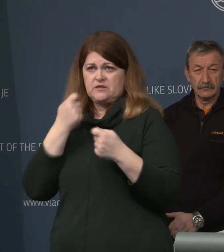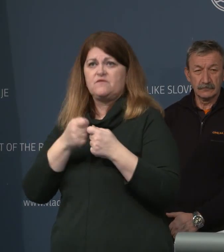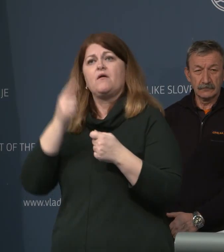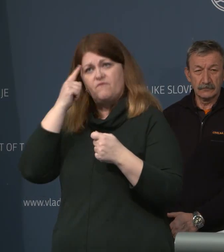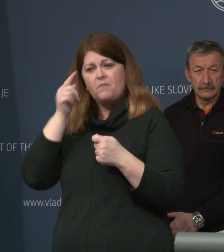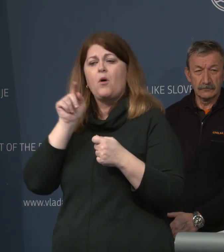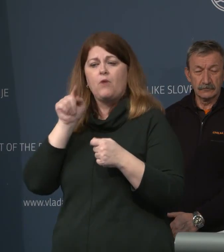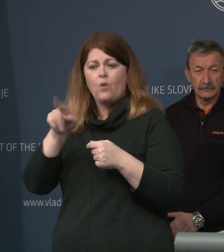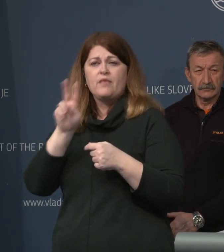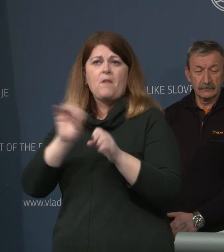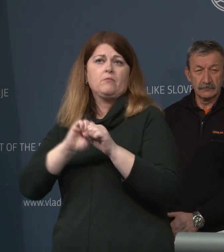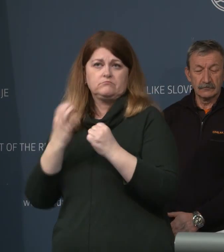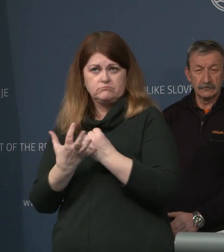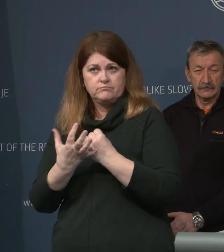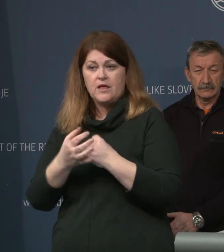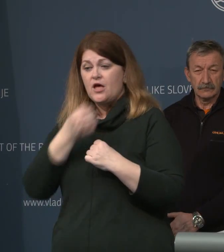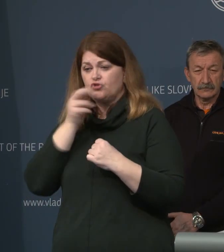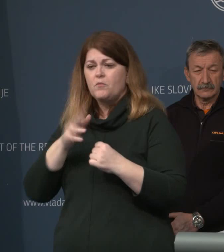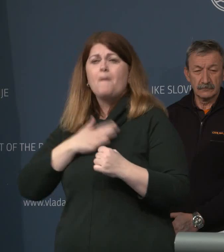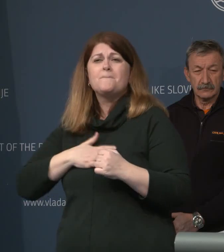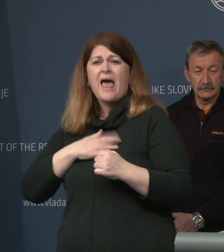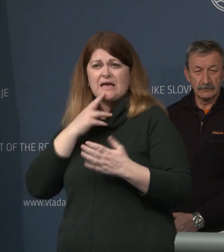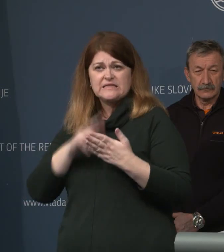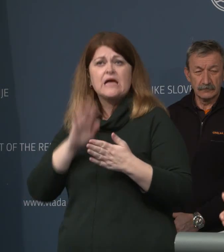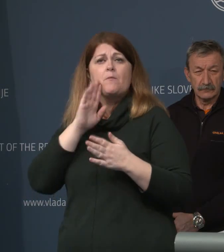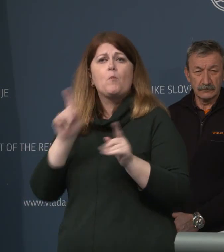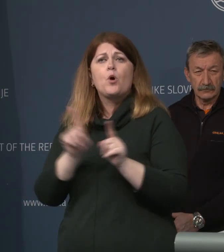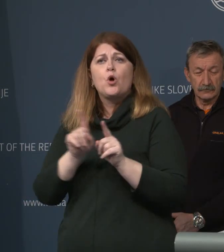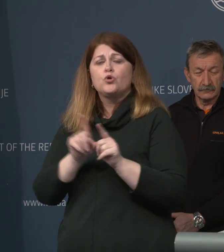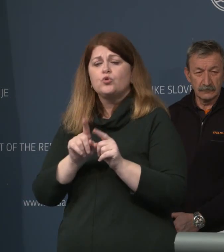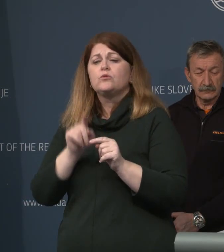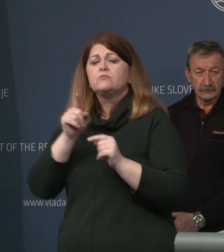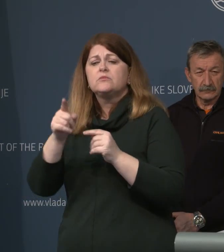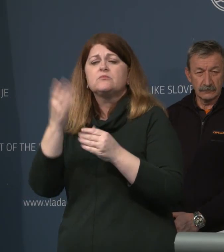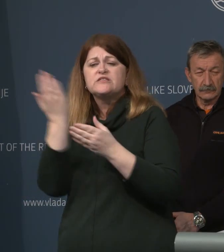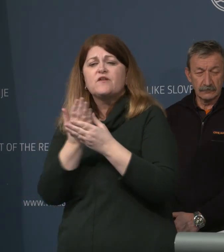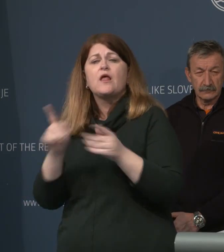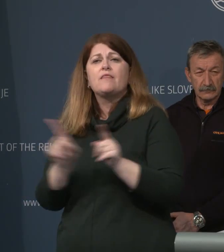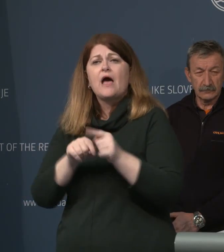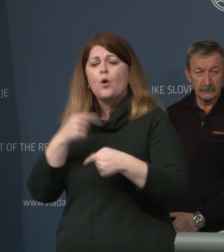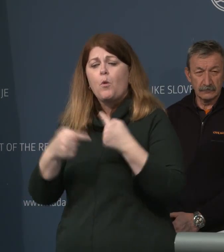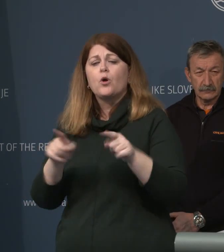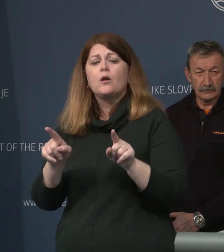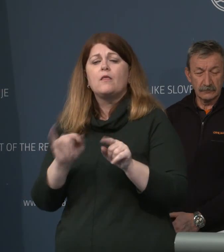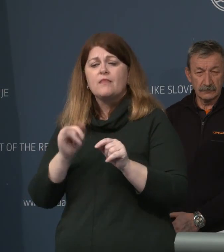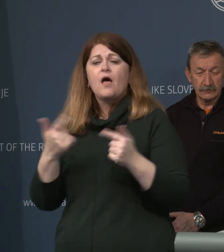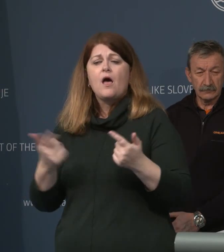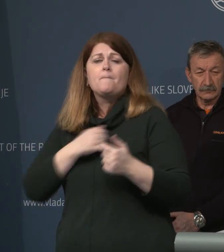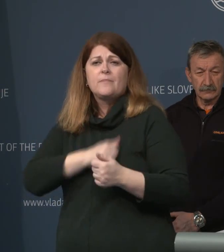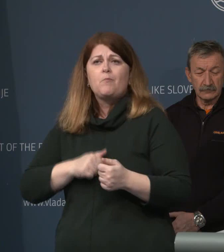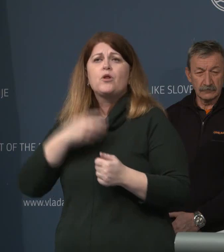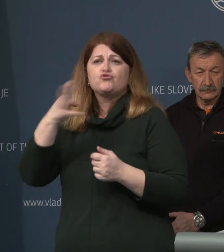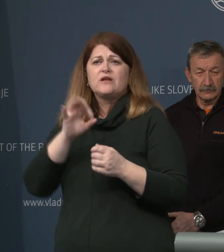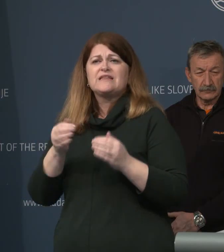ima COVID-19 okužbo. In če ima blage znake, ga bomo prav tako usamili, mu svetovali enak protokol, da preboli 14